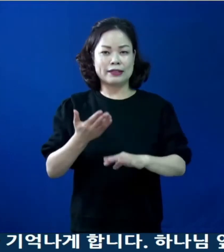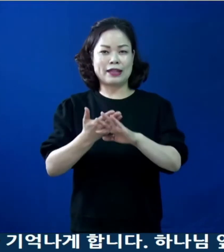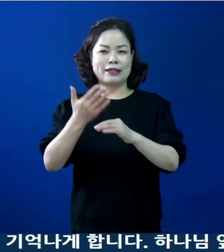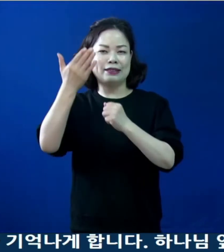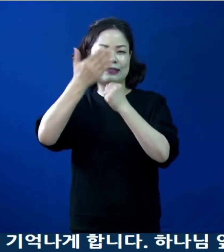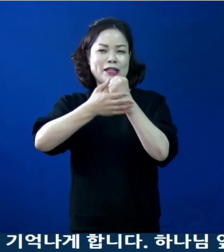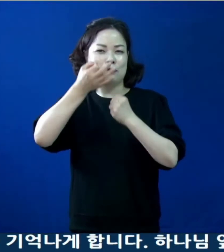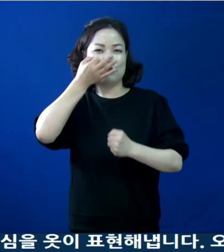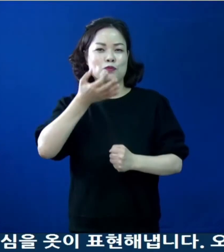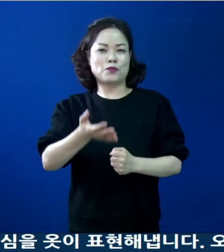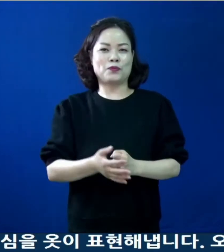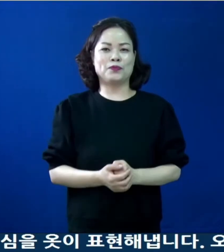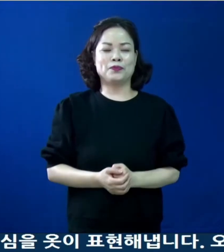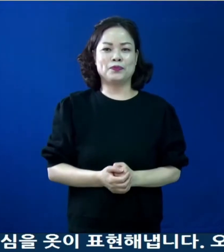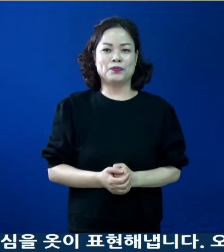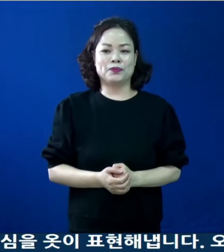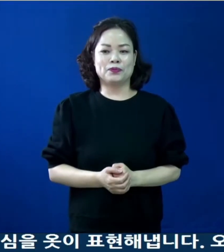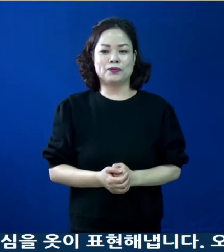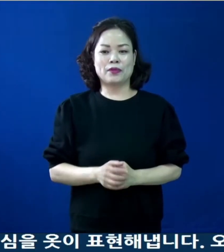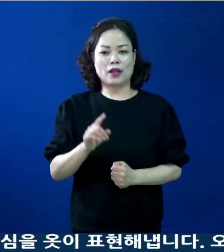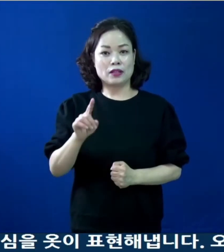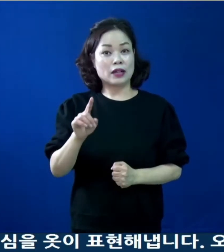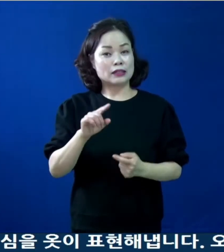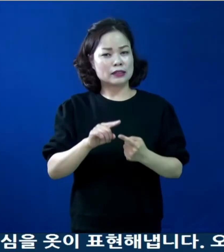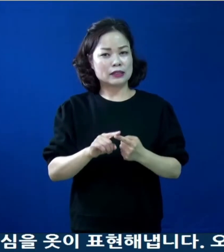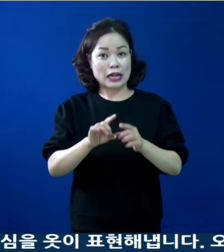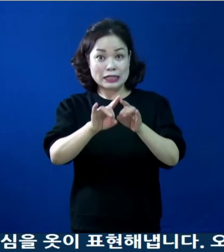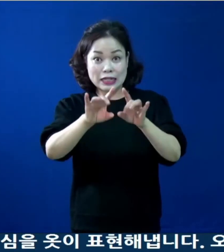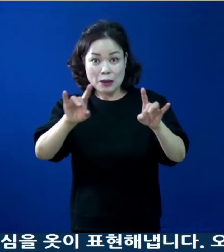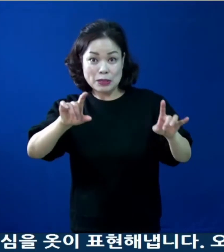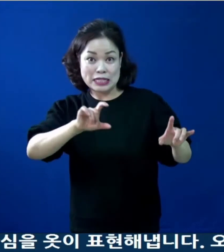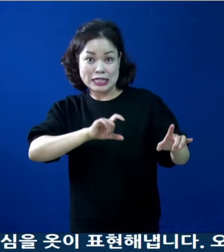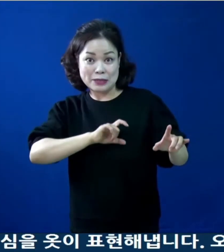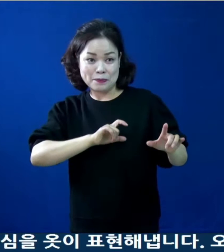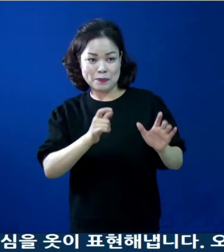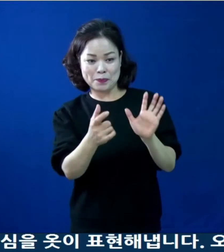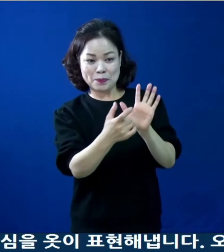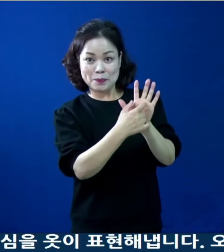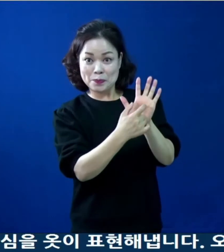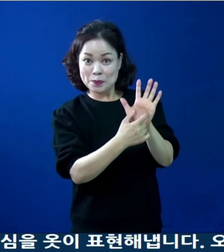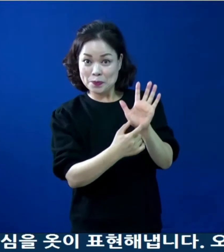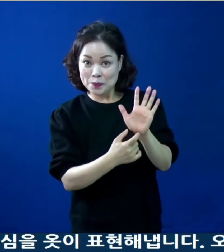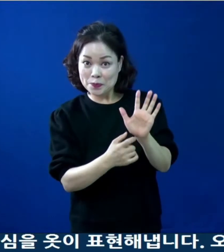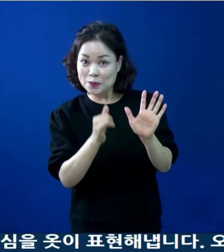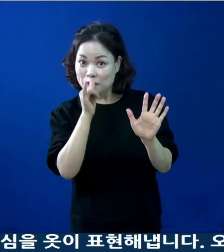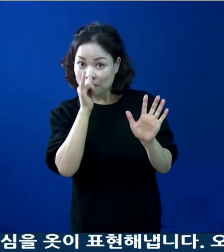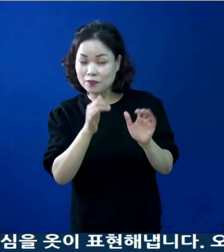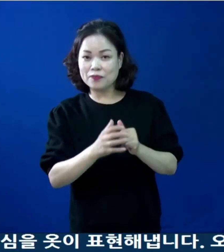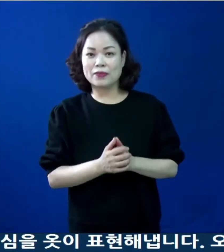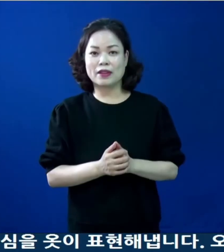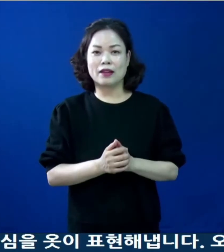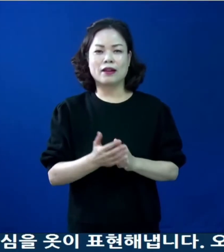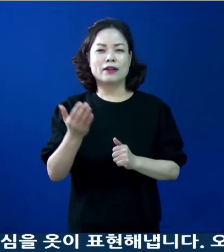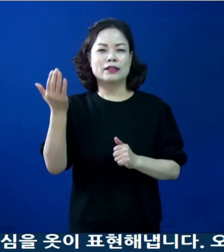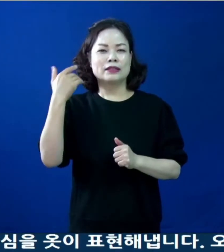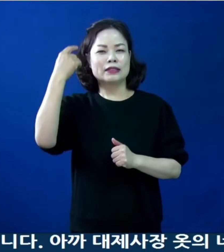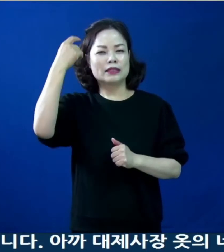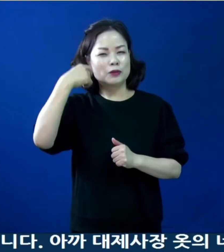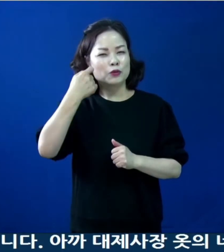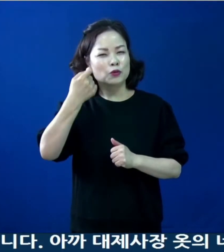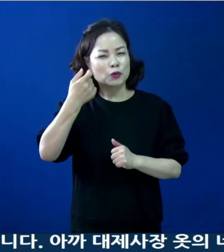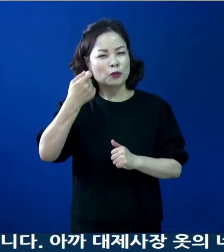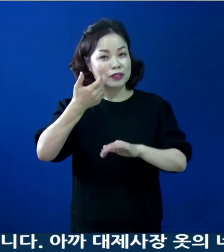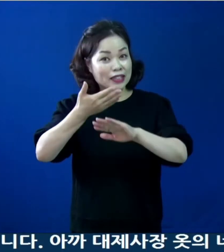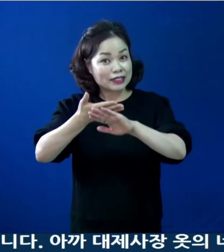한 번 더 보도록 하겠습니다. 이것은 이제 각 부분의 이름까지 적혀져 있는 부분들인데요. 아까 느낌하고